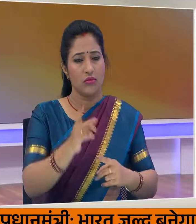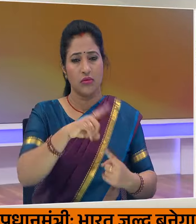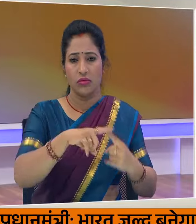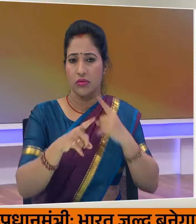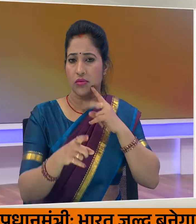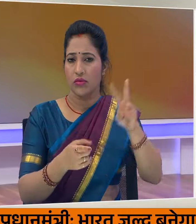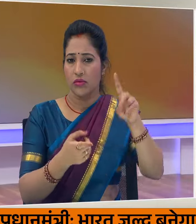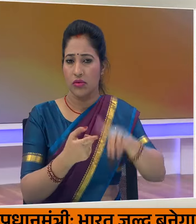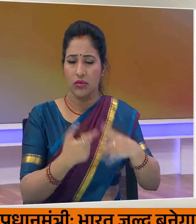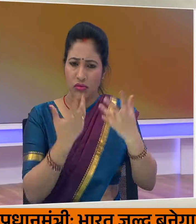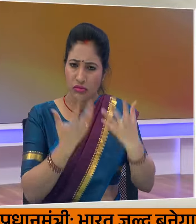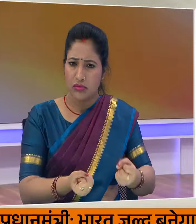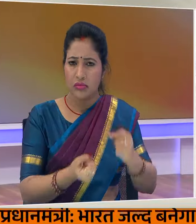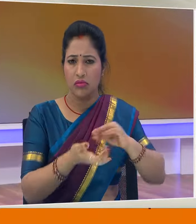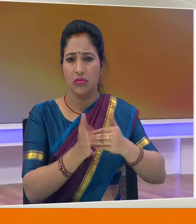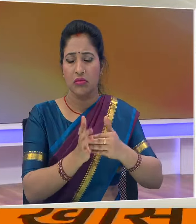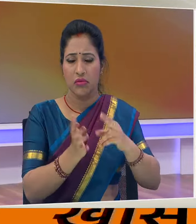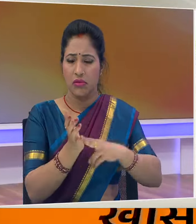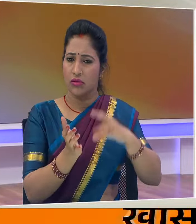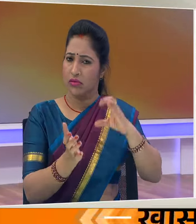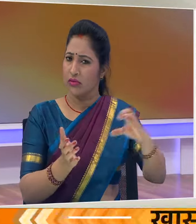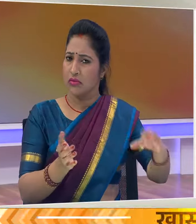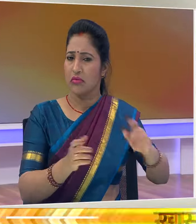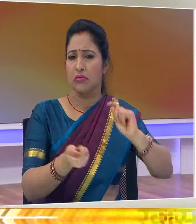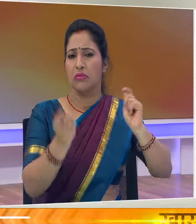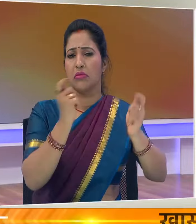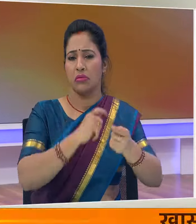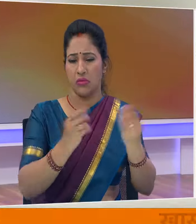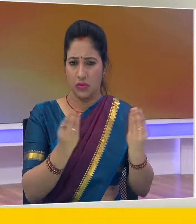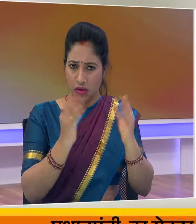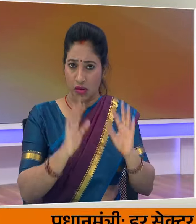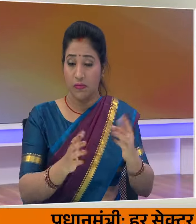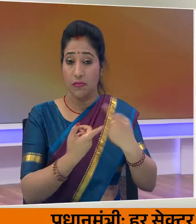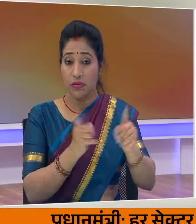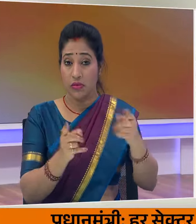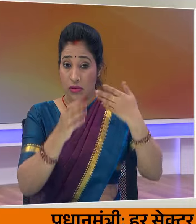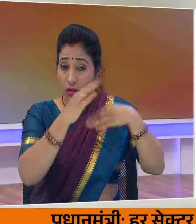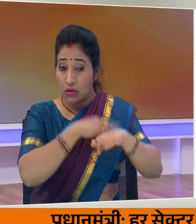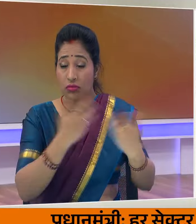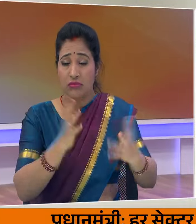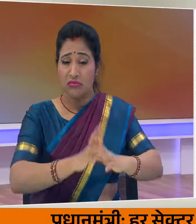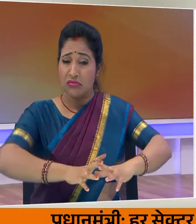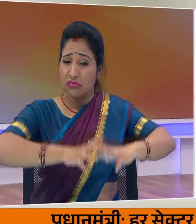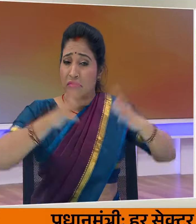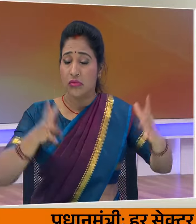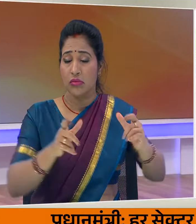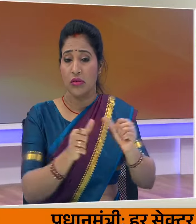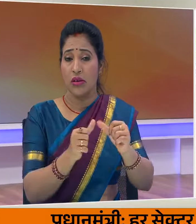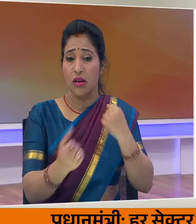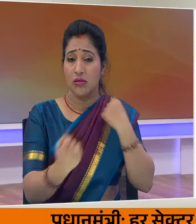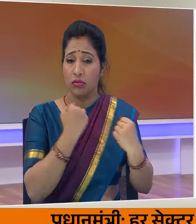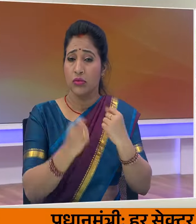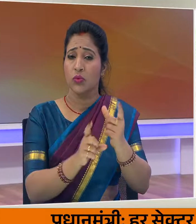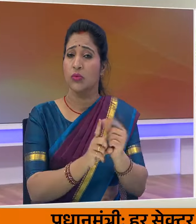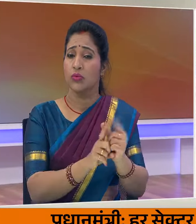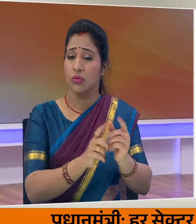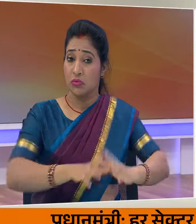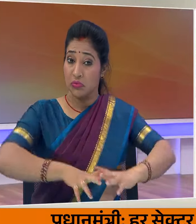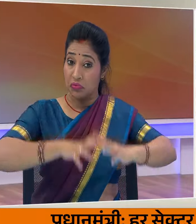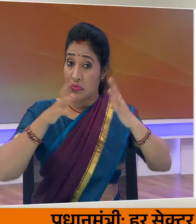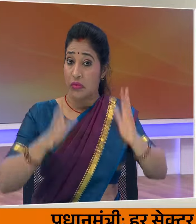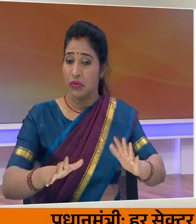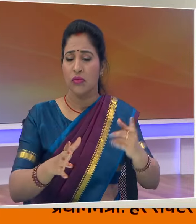देने के लिए। और एनसीसी भी बहुत बदल गई है, मुझे कहा एनसीसी में अब बहुत ज़्यादा एक्टिविटीज भी आ गए, वो